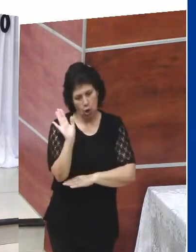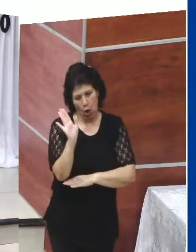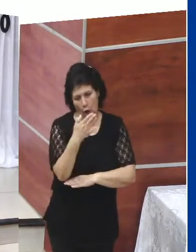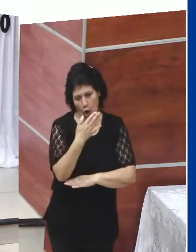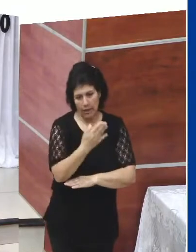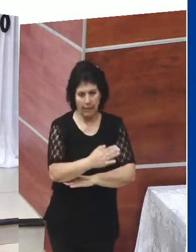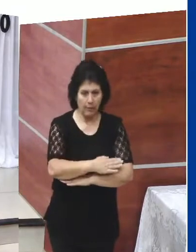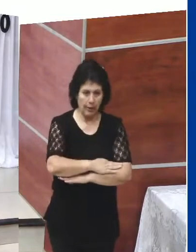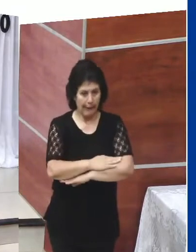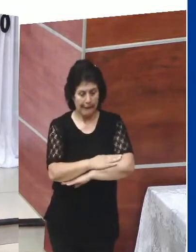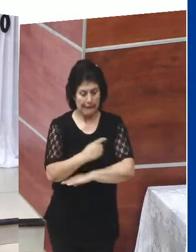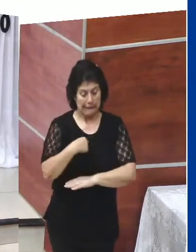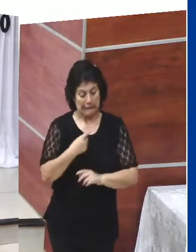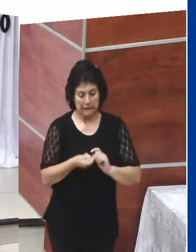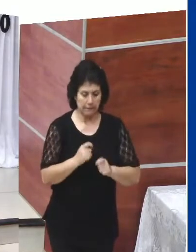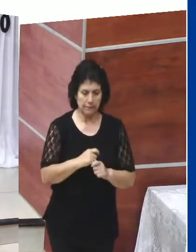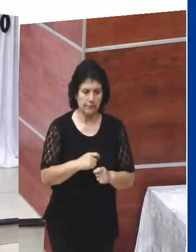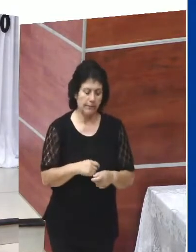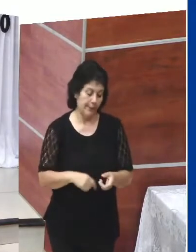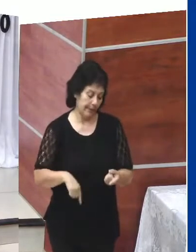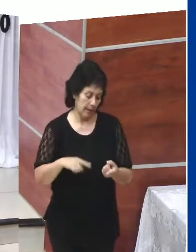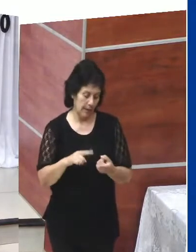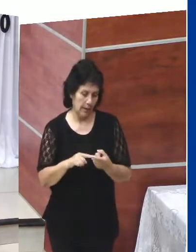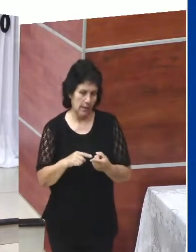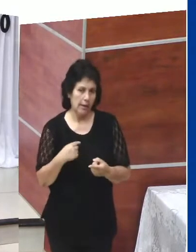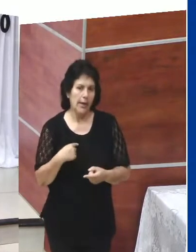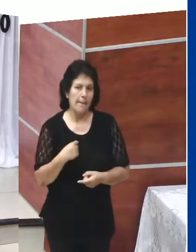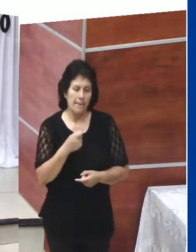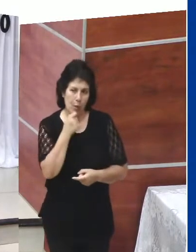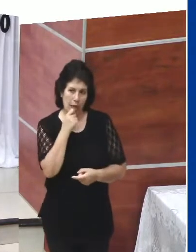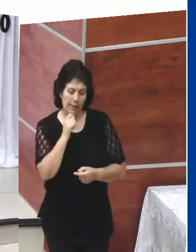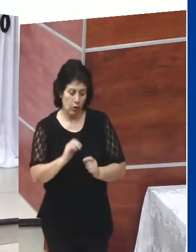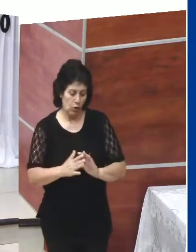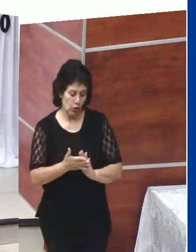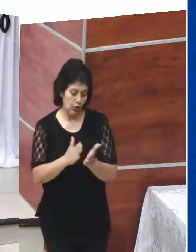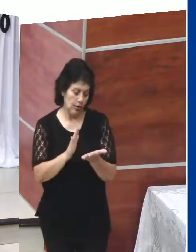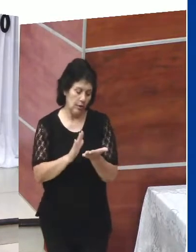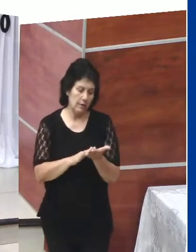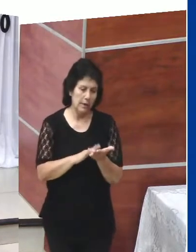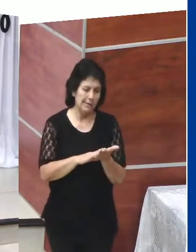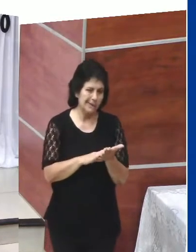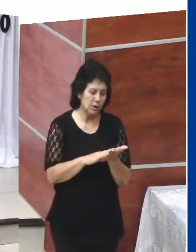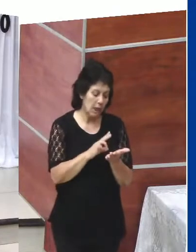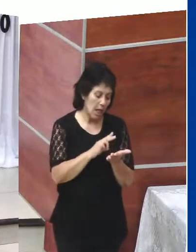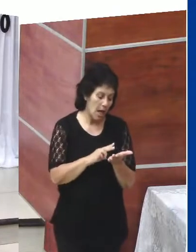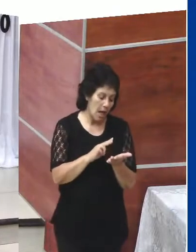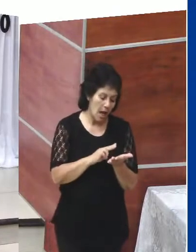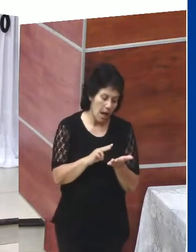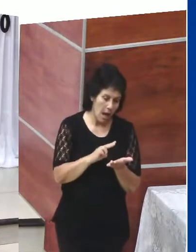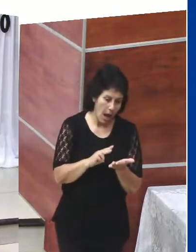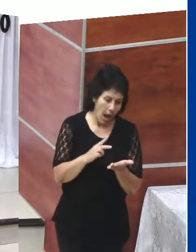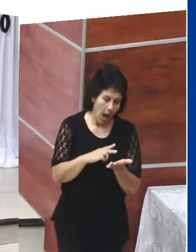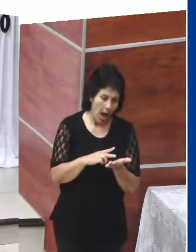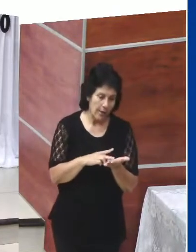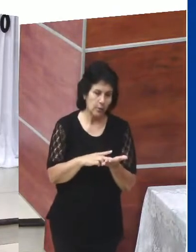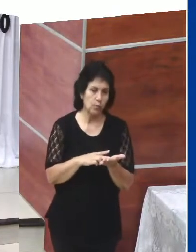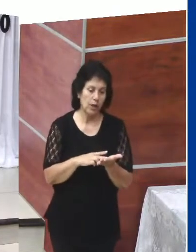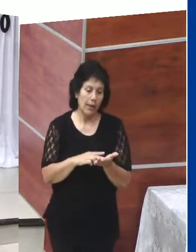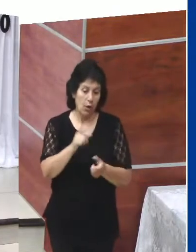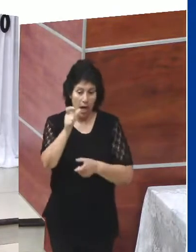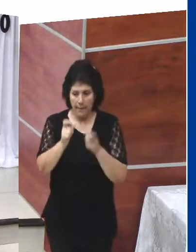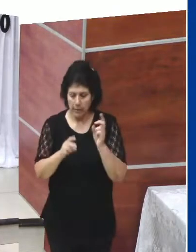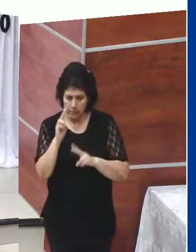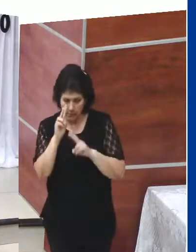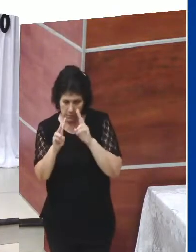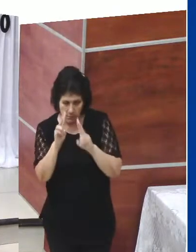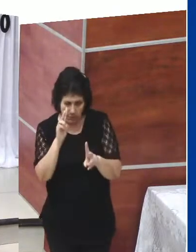mi actitud, yo tengo que cambiar mi manera de interpretar el mundo. Y para cambiar mi manera de interpretar el mundo, yo tengo